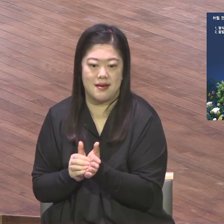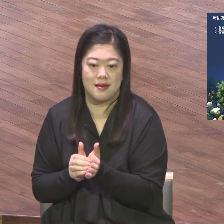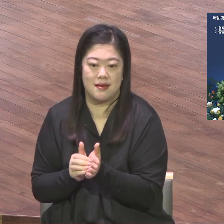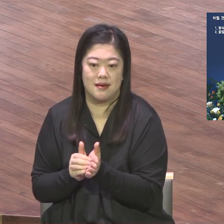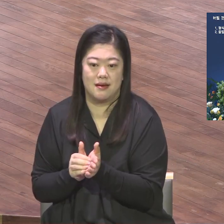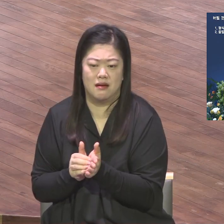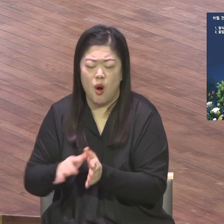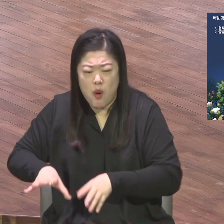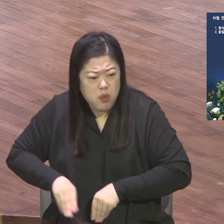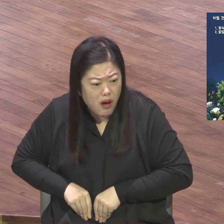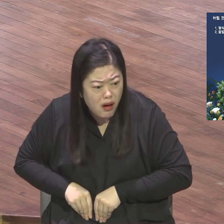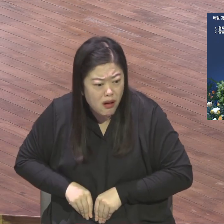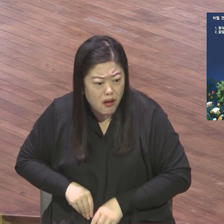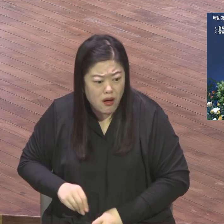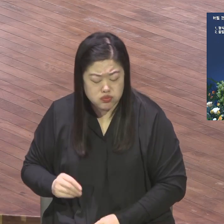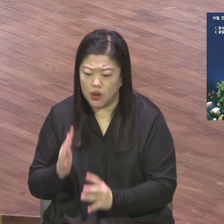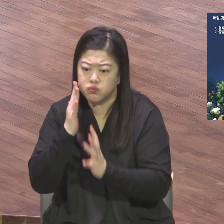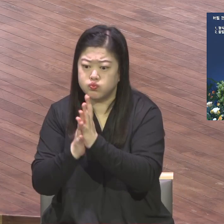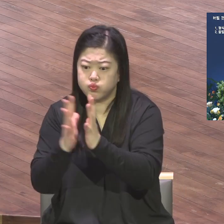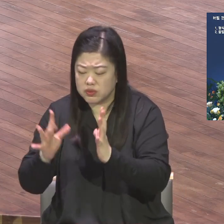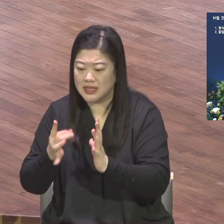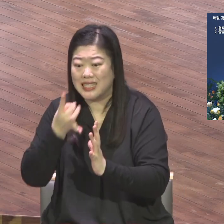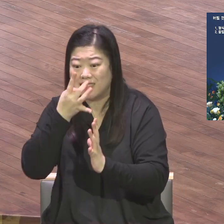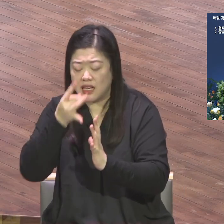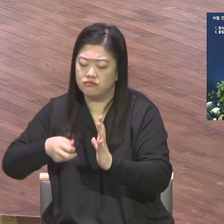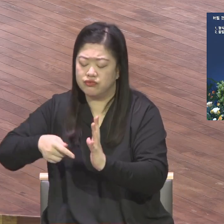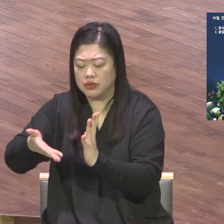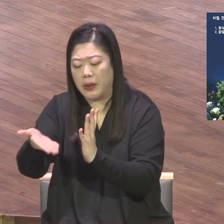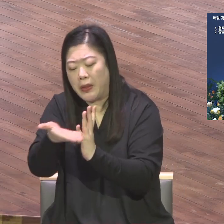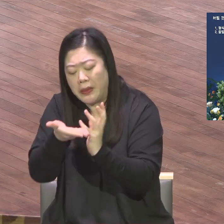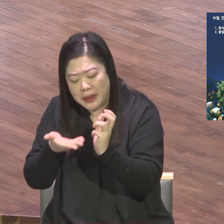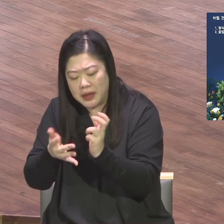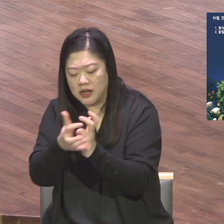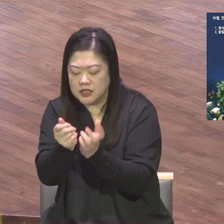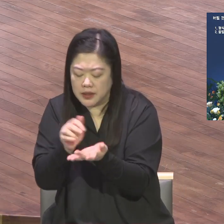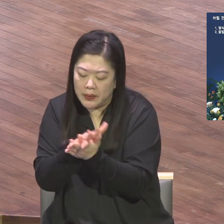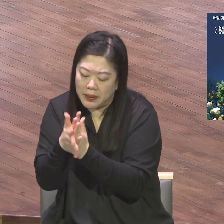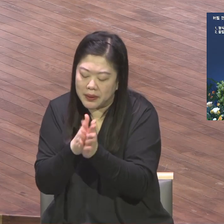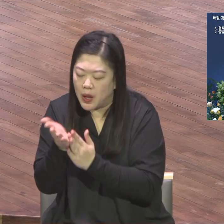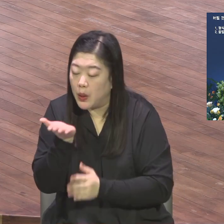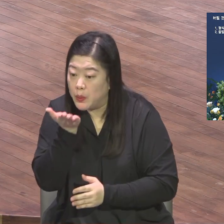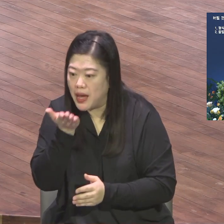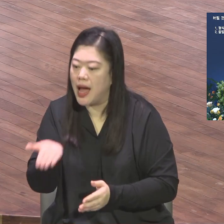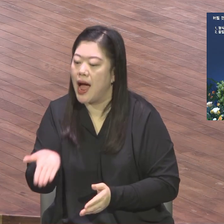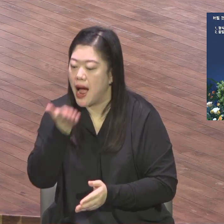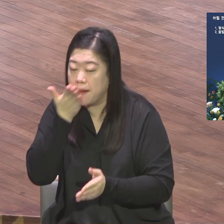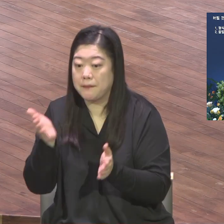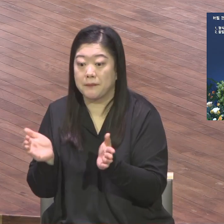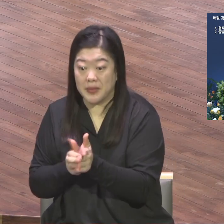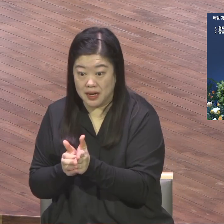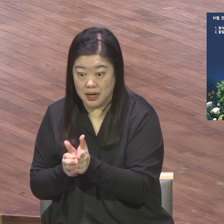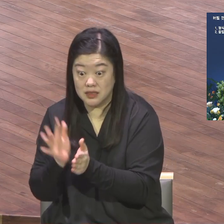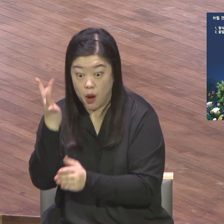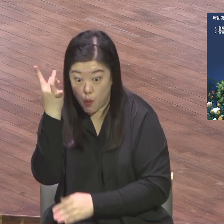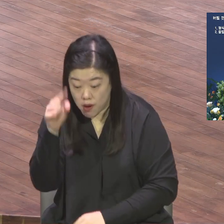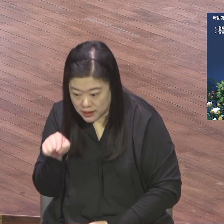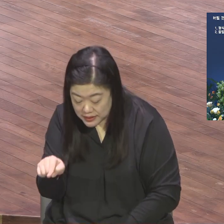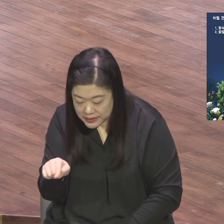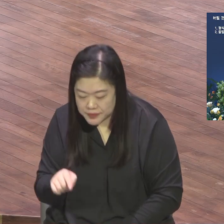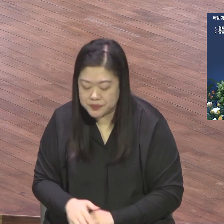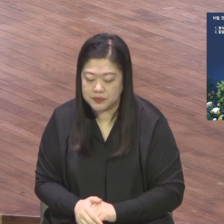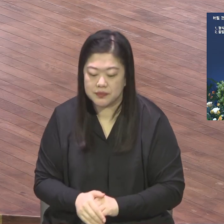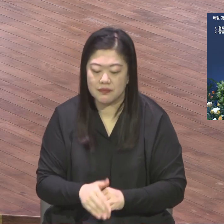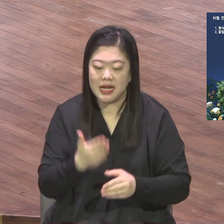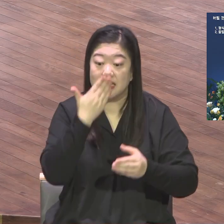배가 고파서 그 이삭을 잘라가지고 먹었어요. 사실 이것은요 당시